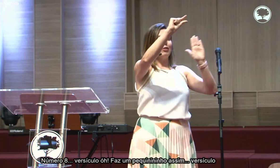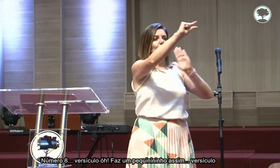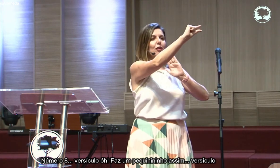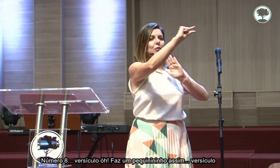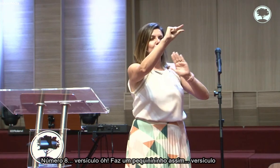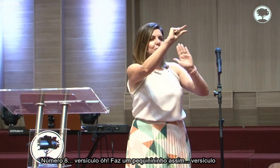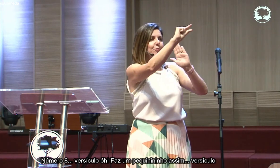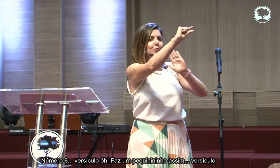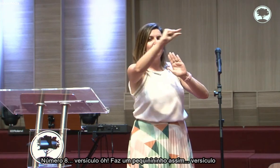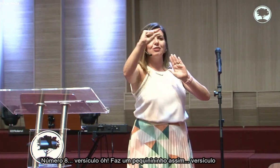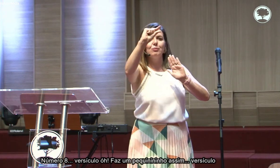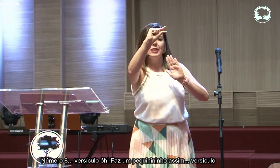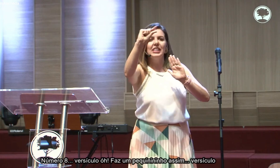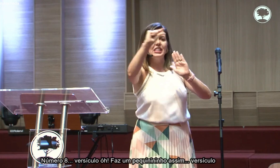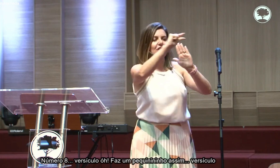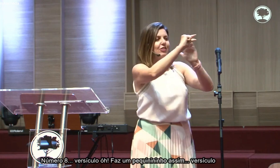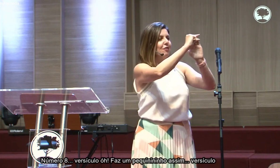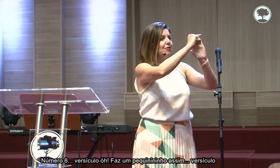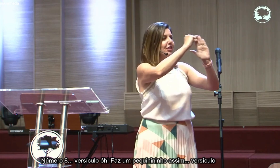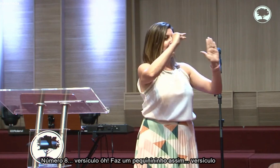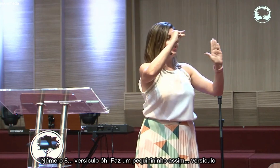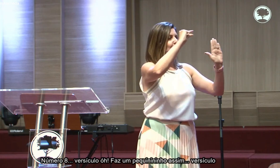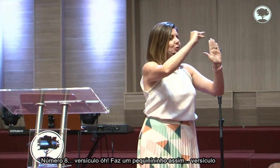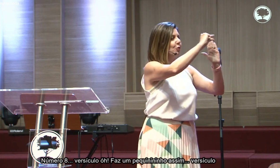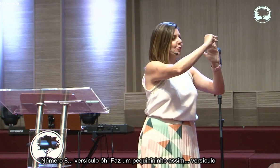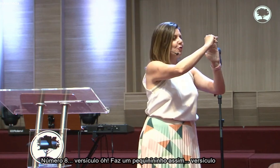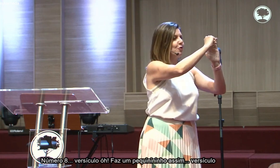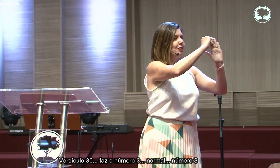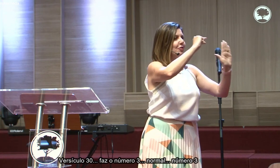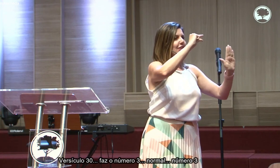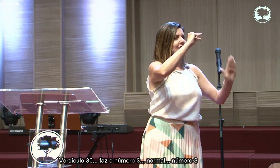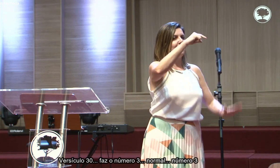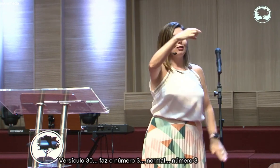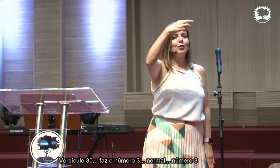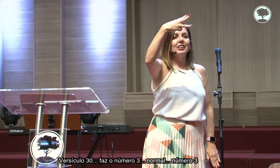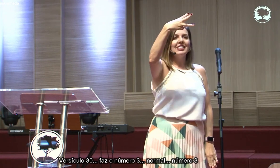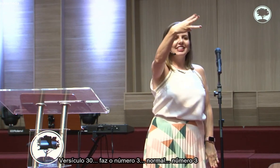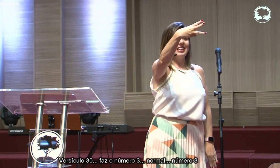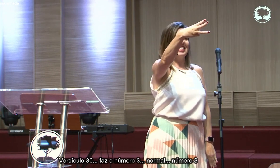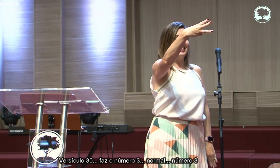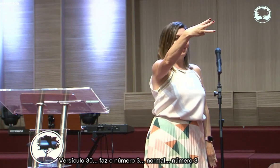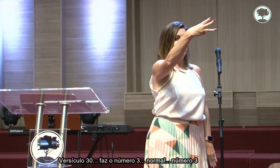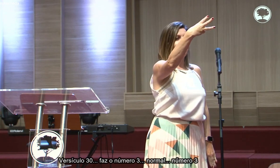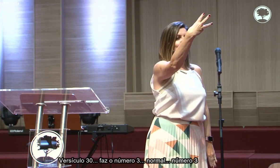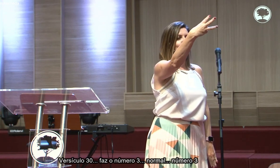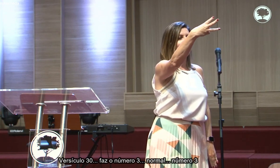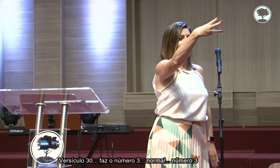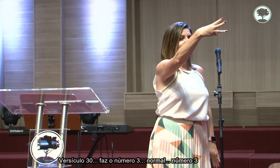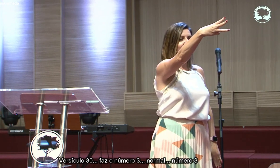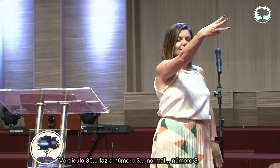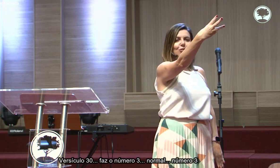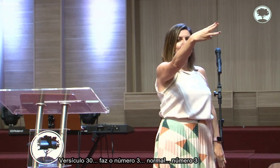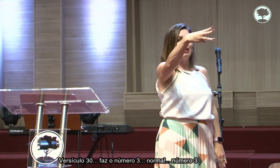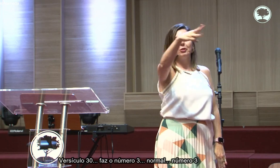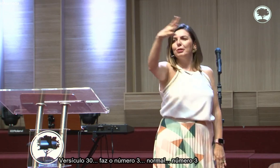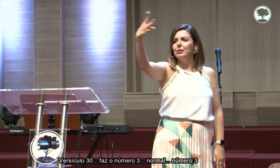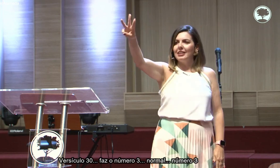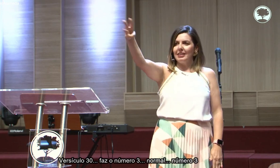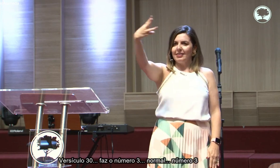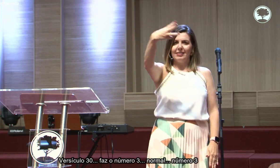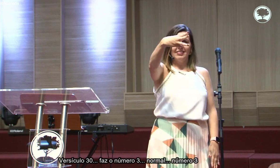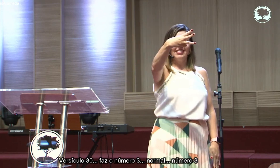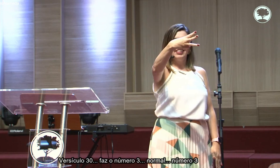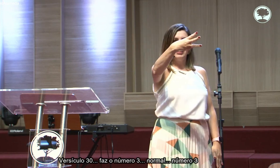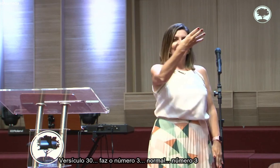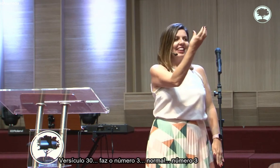versículo, faz um pequenininho assim, versículo, versículo 30, faz o número 3, normal, número